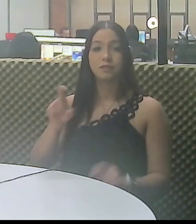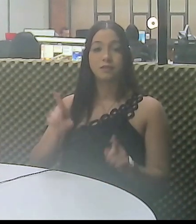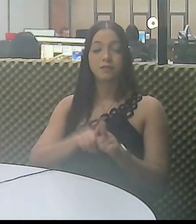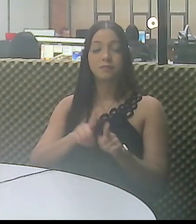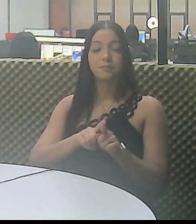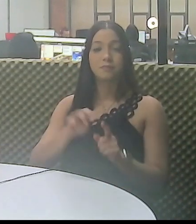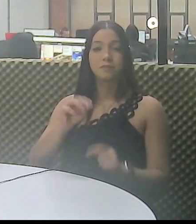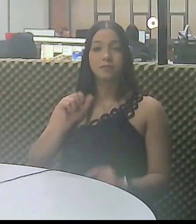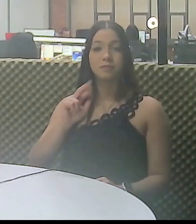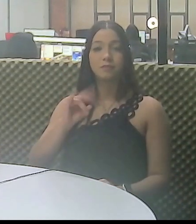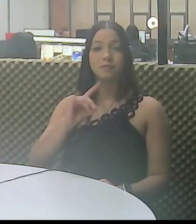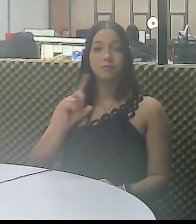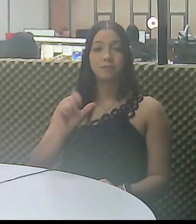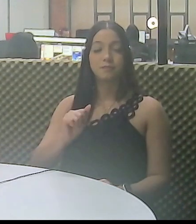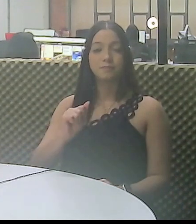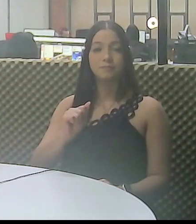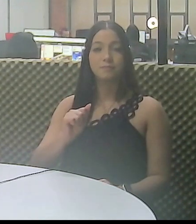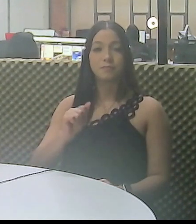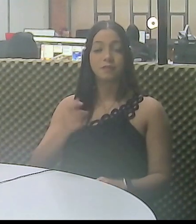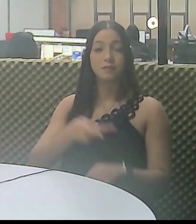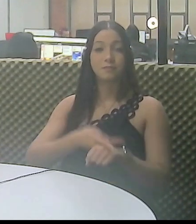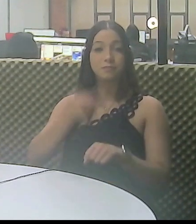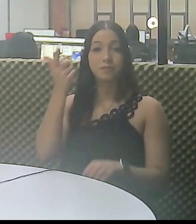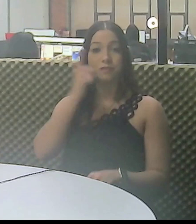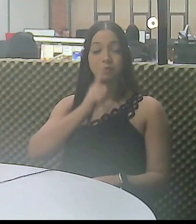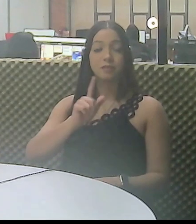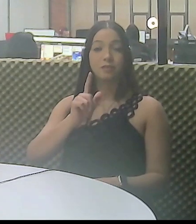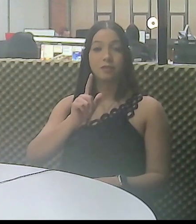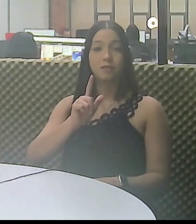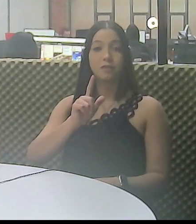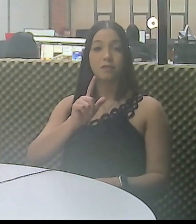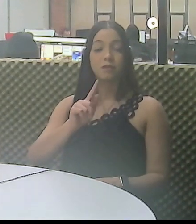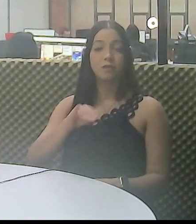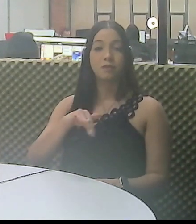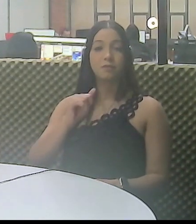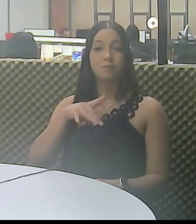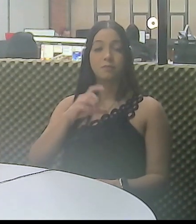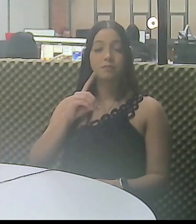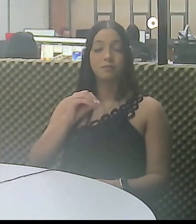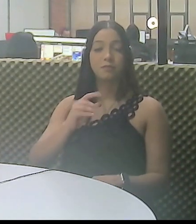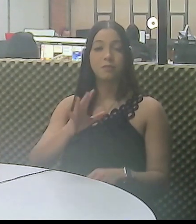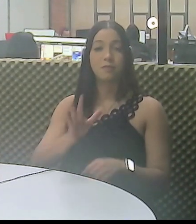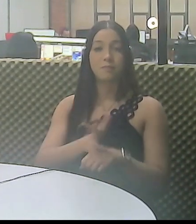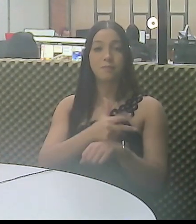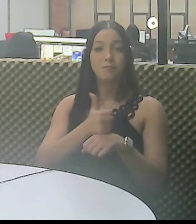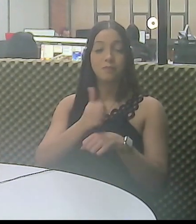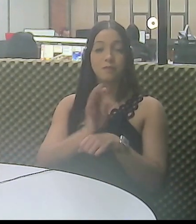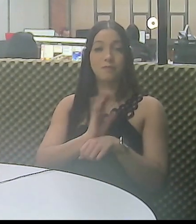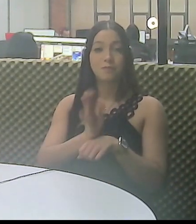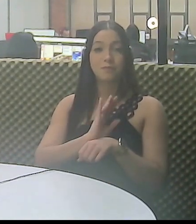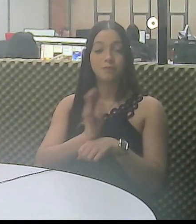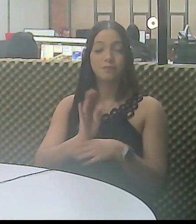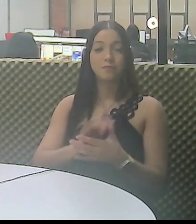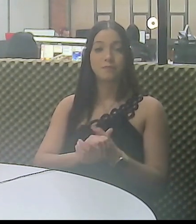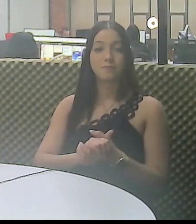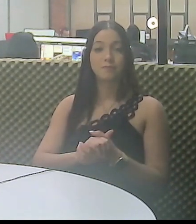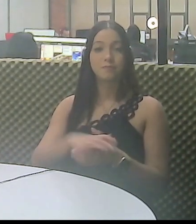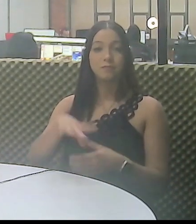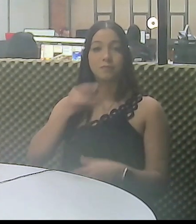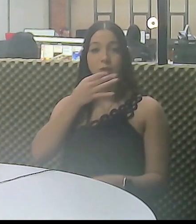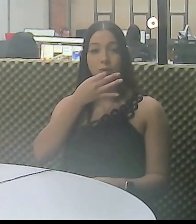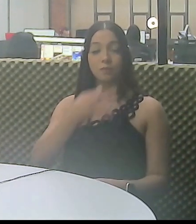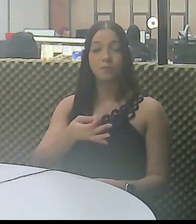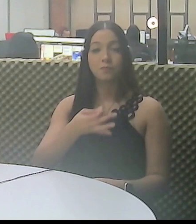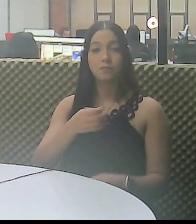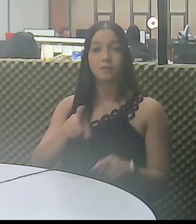Hort. O longa recebeu prêmios no Festival de Gramado, considerado o melhor filme, segundo o júri oficial e popular, e escolha da crítica,